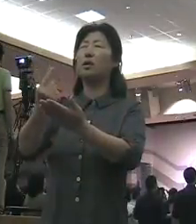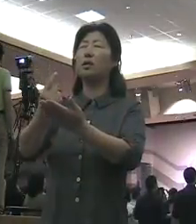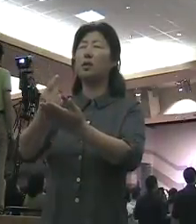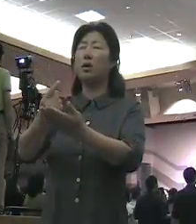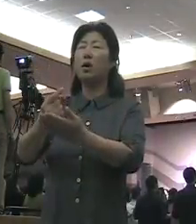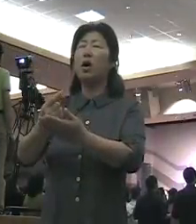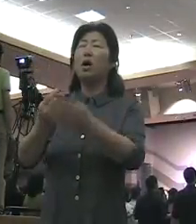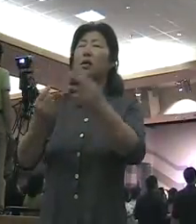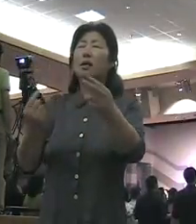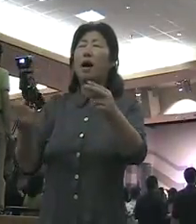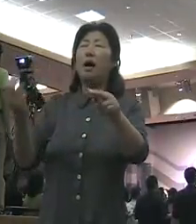오셔서